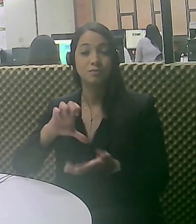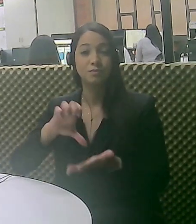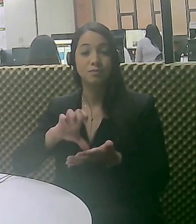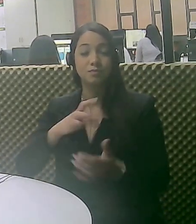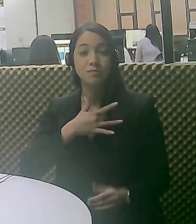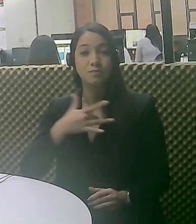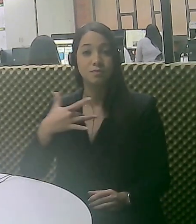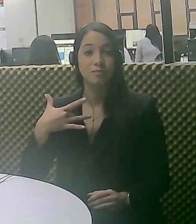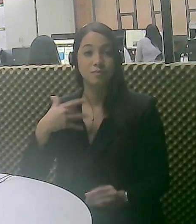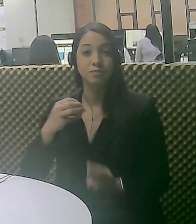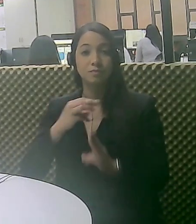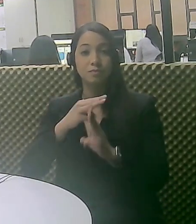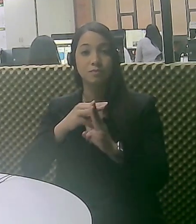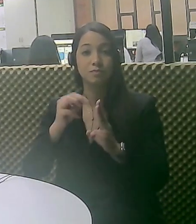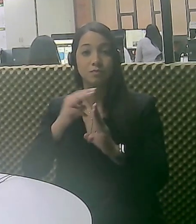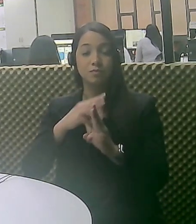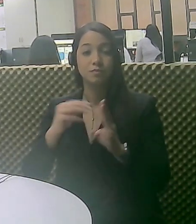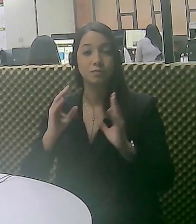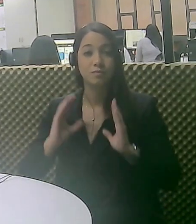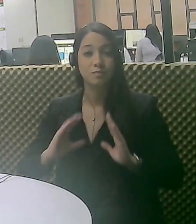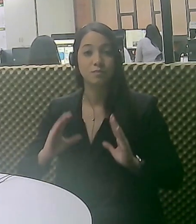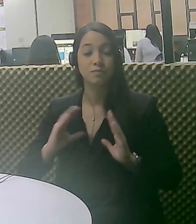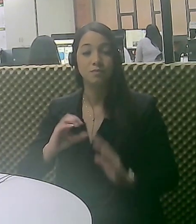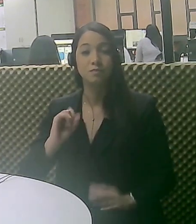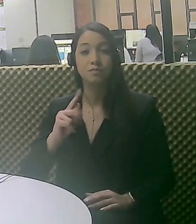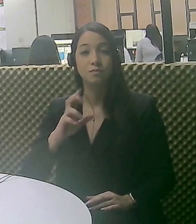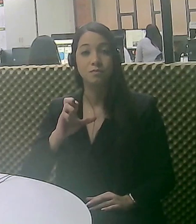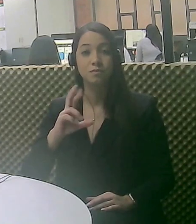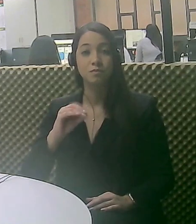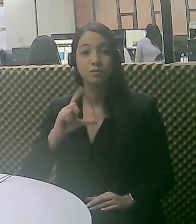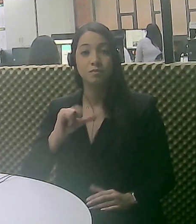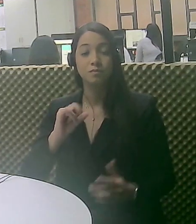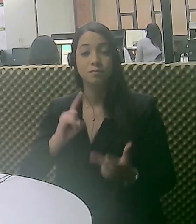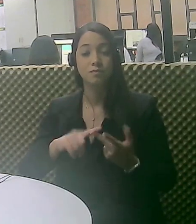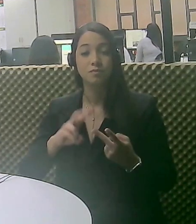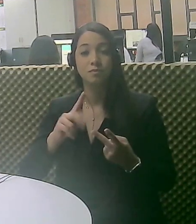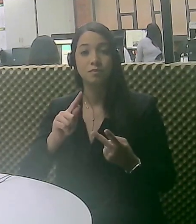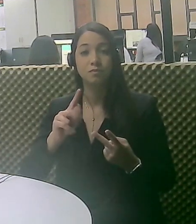saúde, Mercado Municipal, os parques Siqueiroli, Gávea, Santa